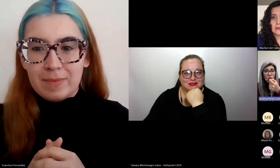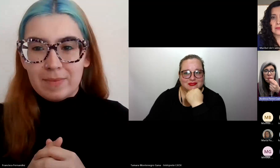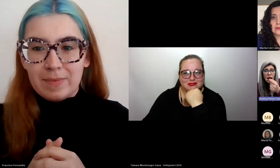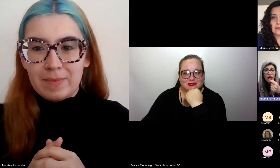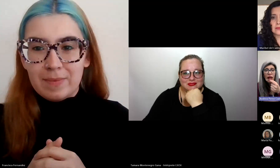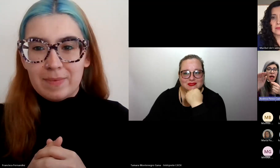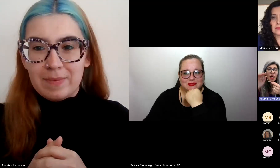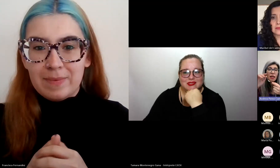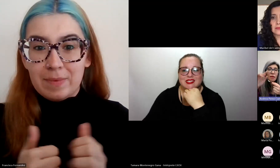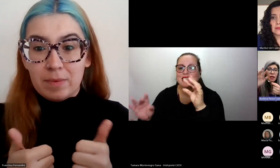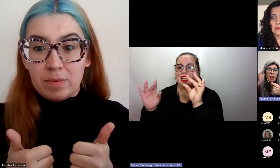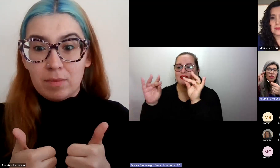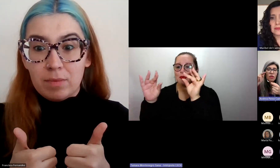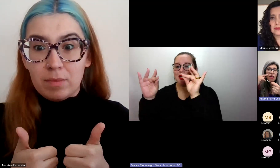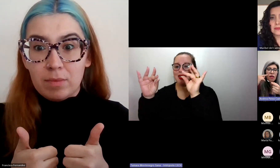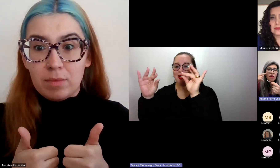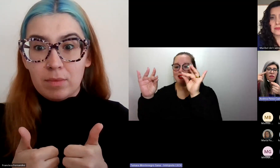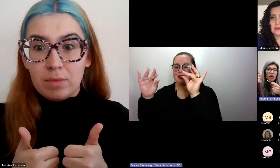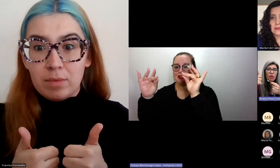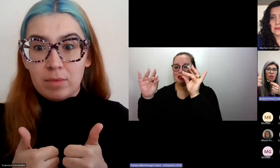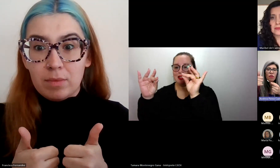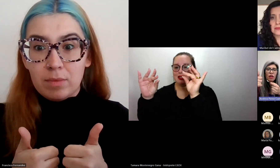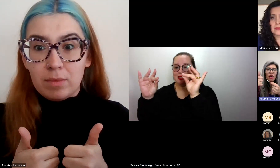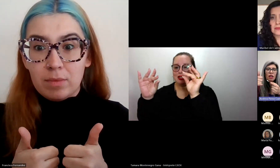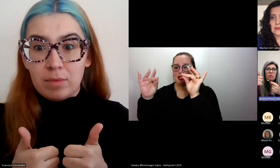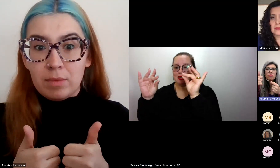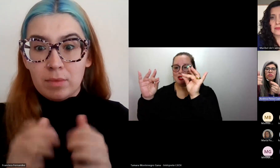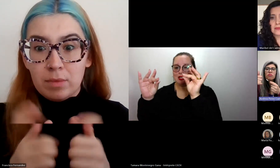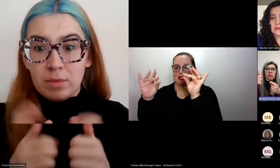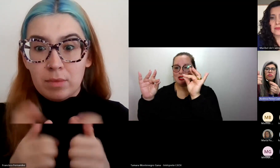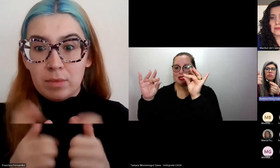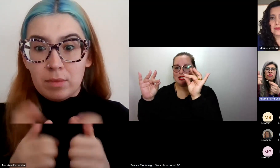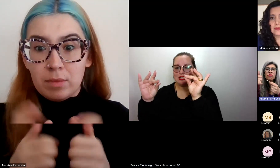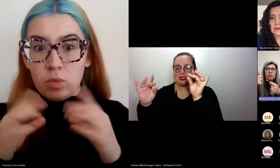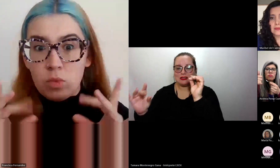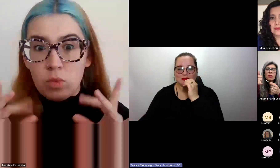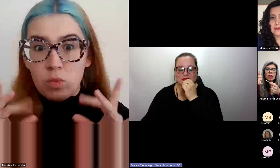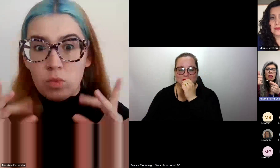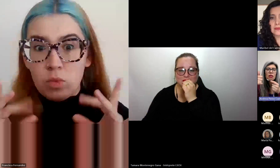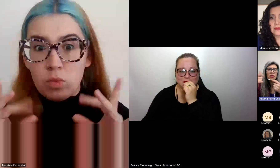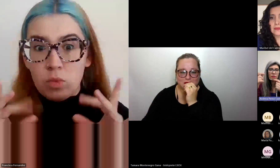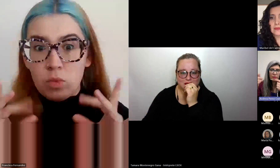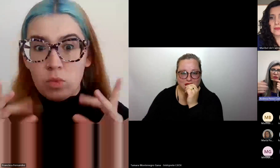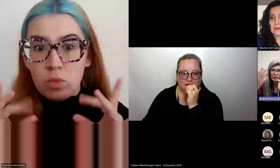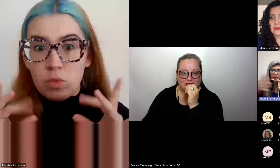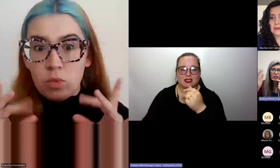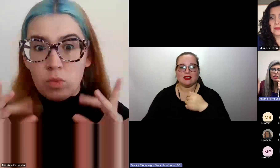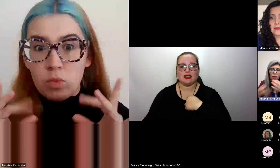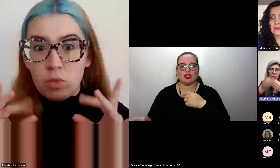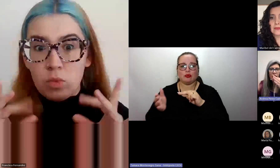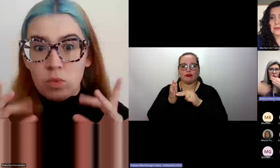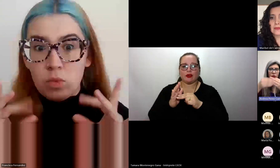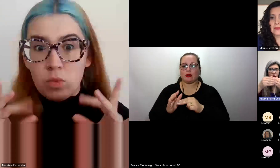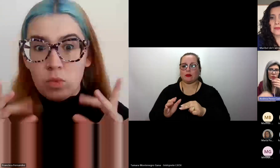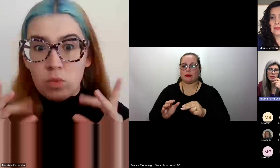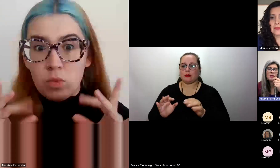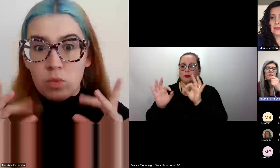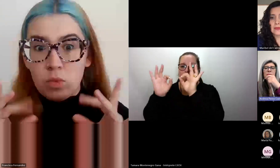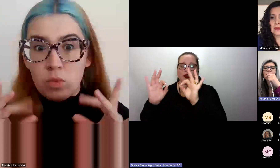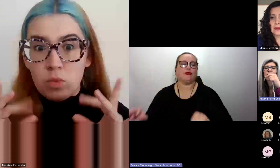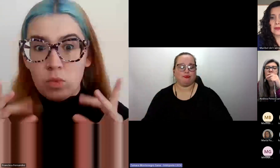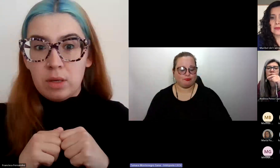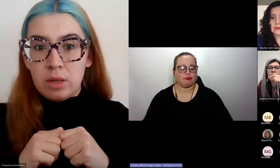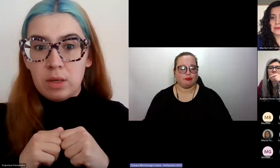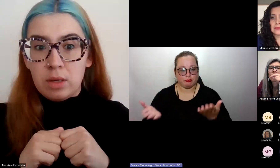¿La ves un poco pegada, Tamara? Sí, la Yo veo la pegada. veo bien. Pero dale, yo te voy apoyando,